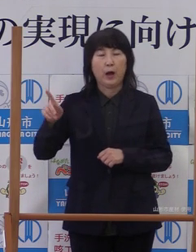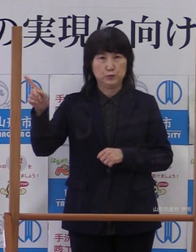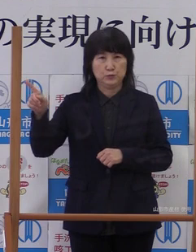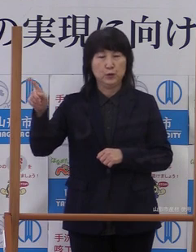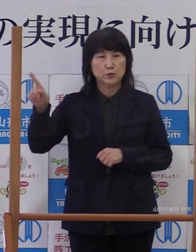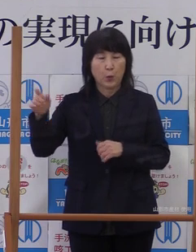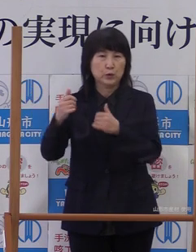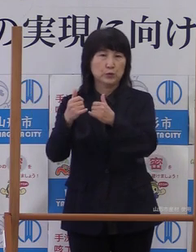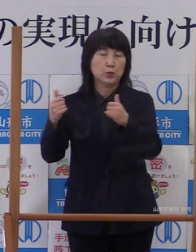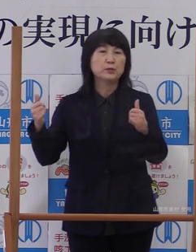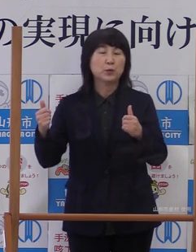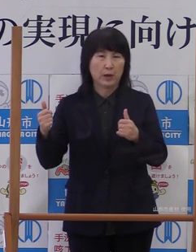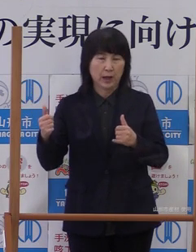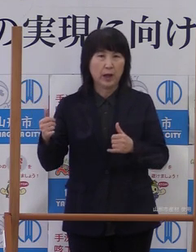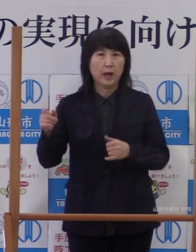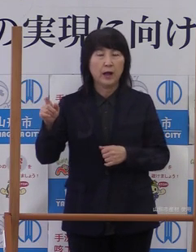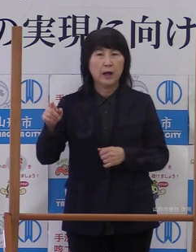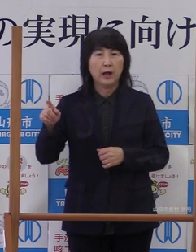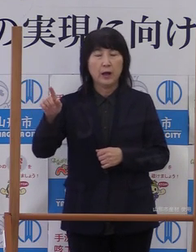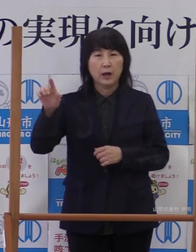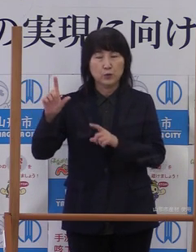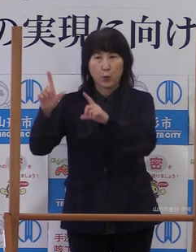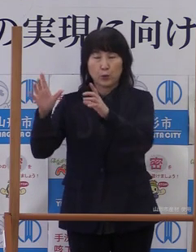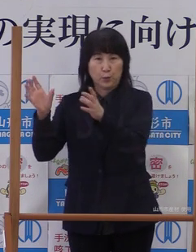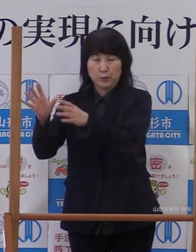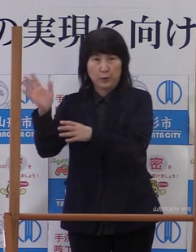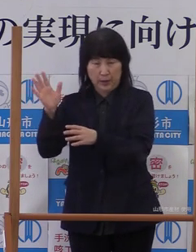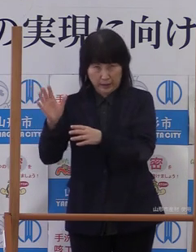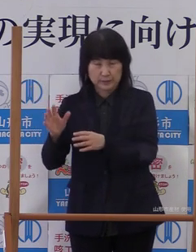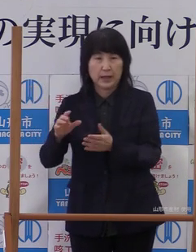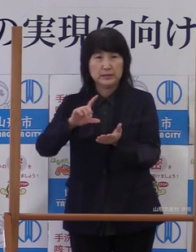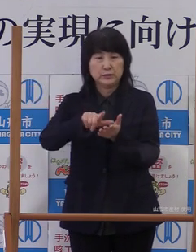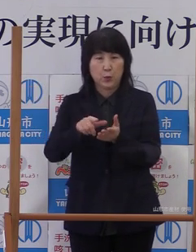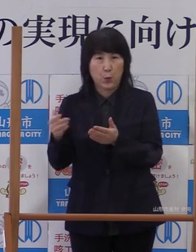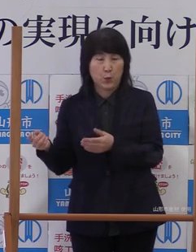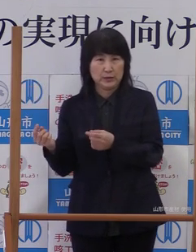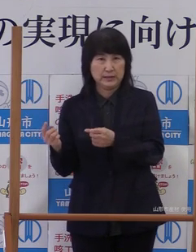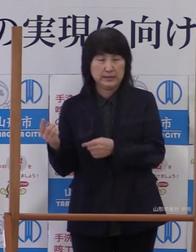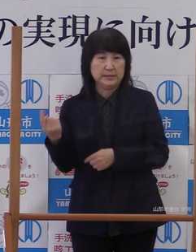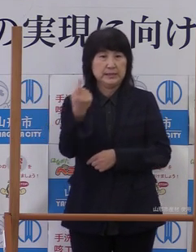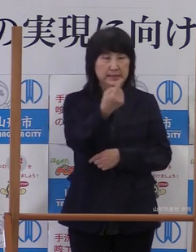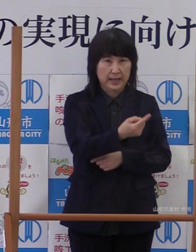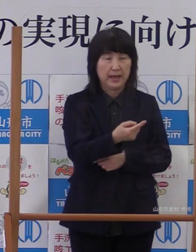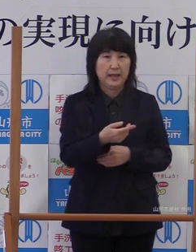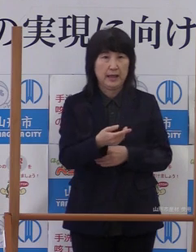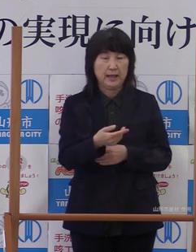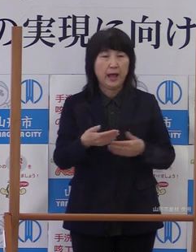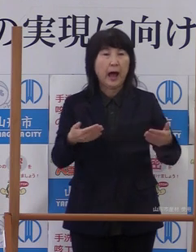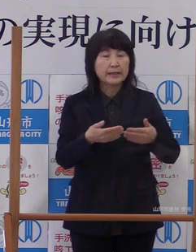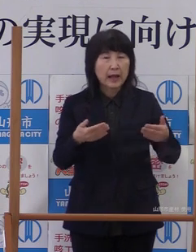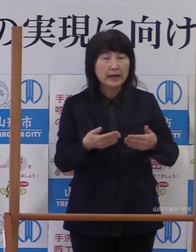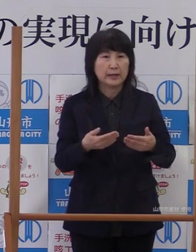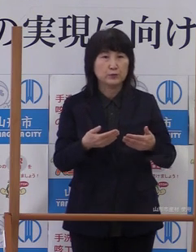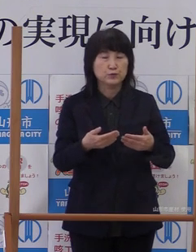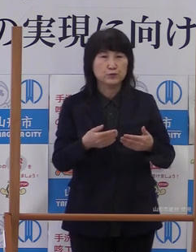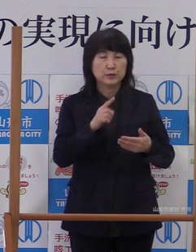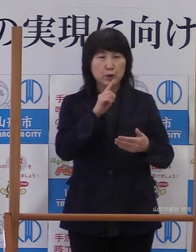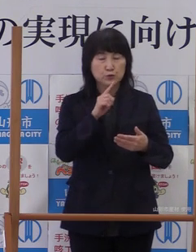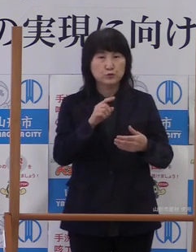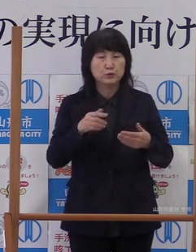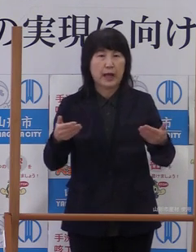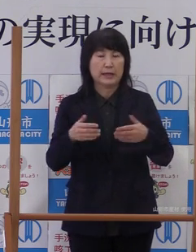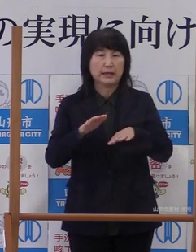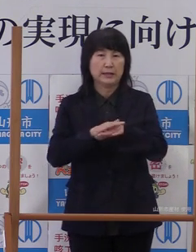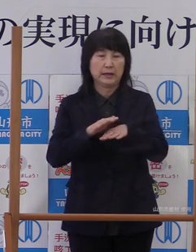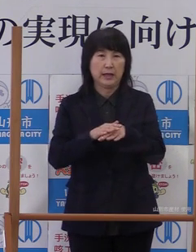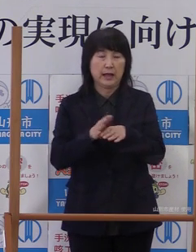々がそれぞれの地方で暮らしながら働いていくというような可能性もかなり幅が広がってきたんだろう